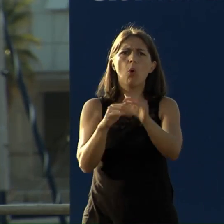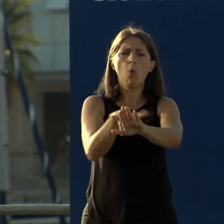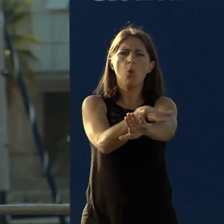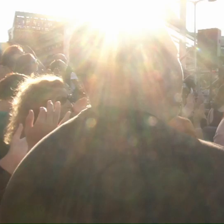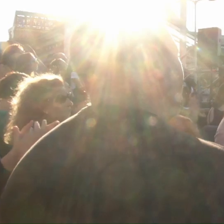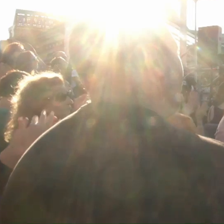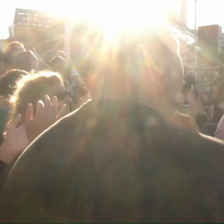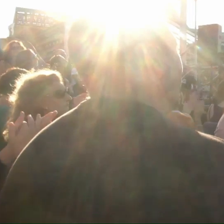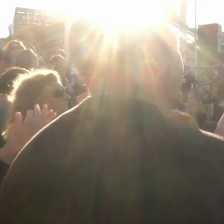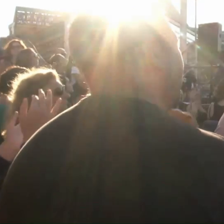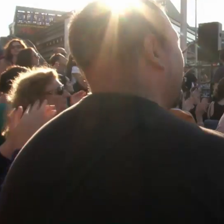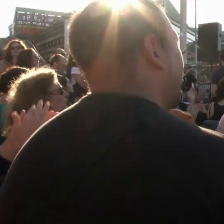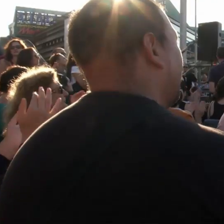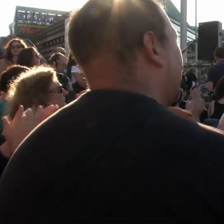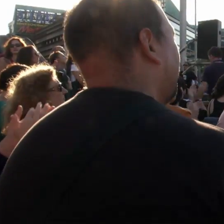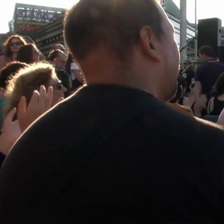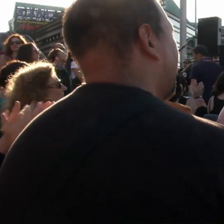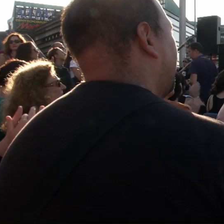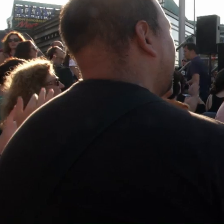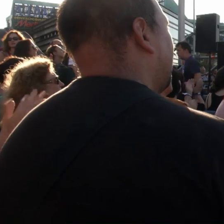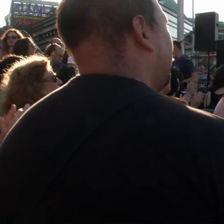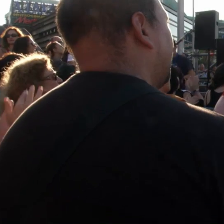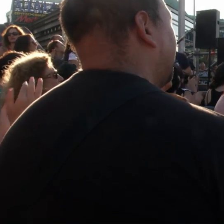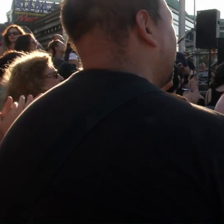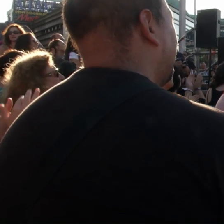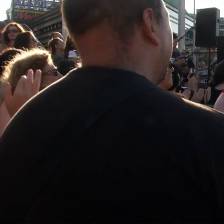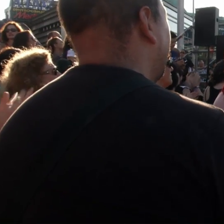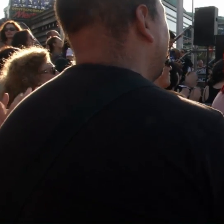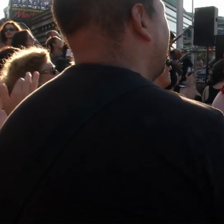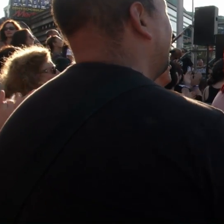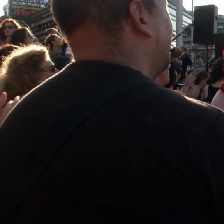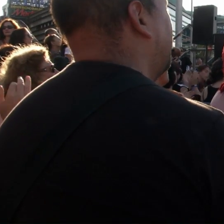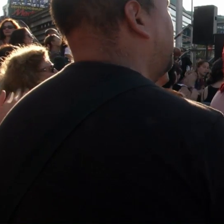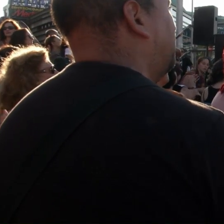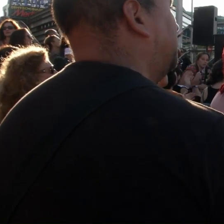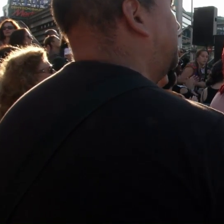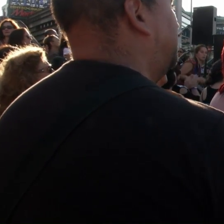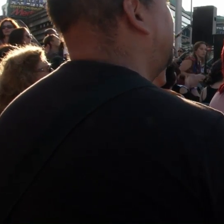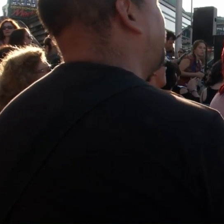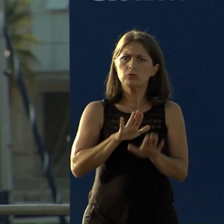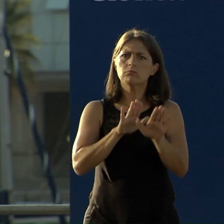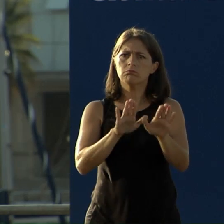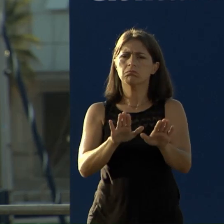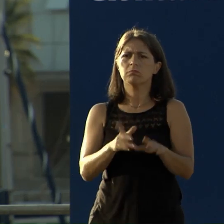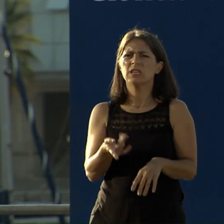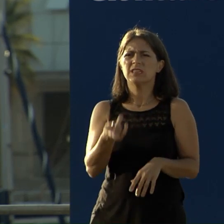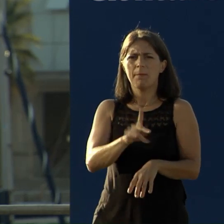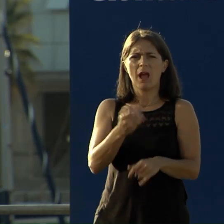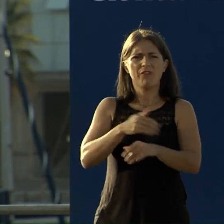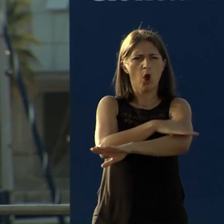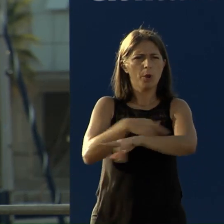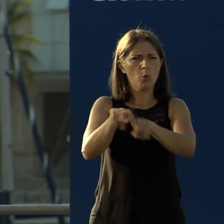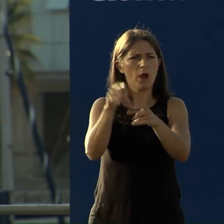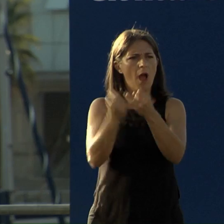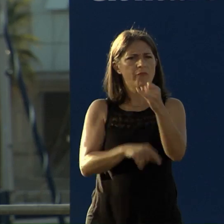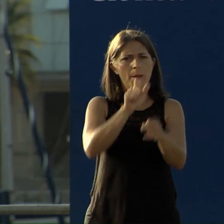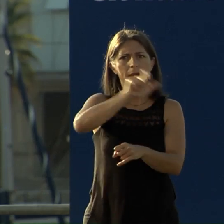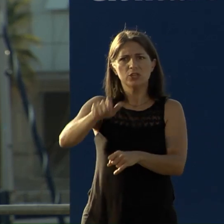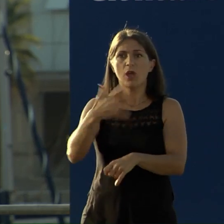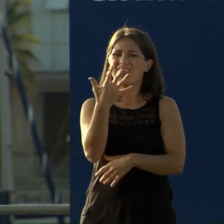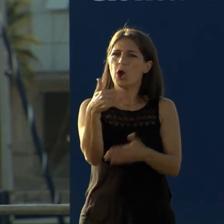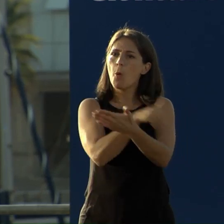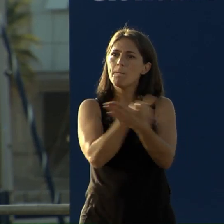que apique política redistributiva. Sí. Para un gobierno que entienda que los 5 millones de votos